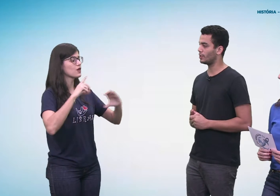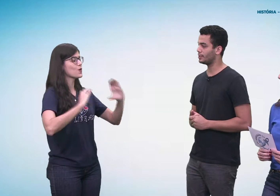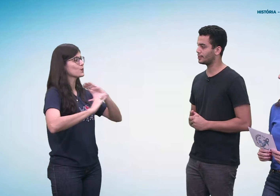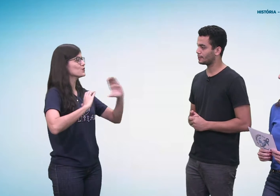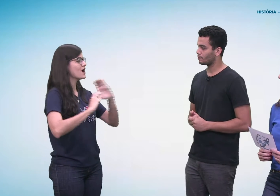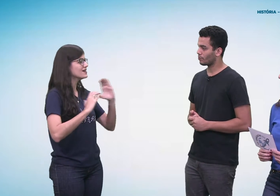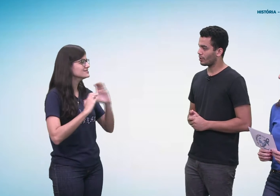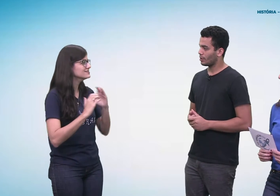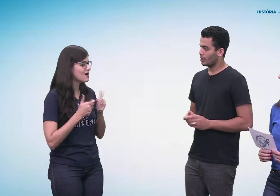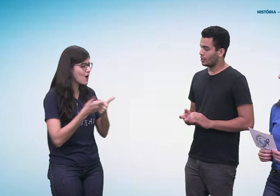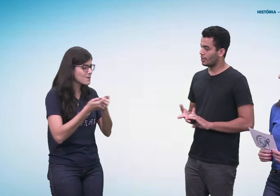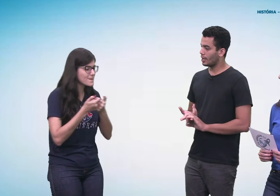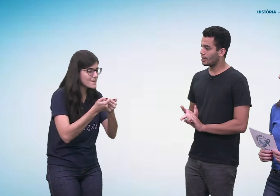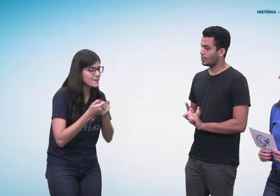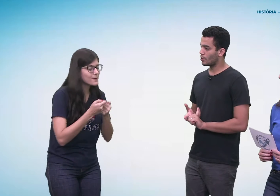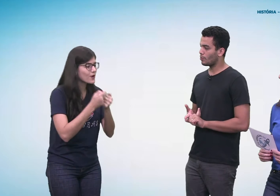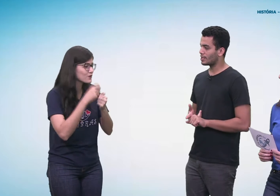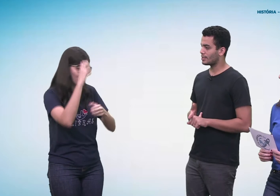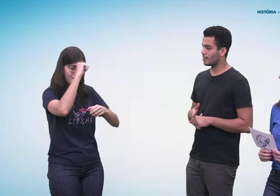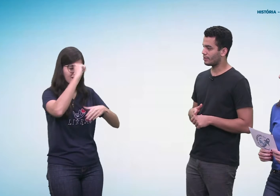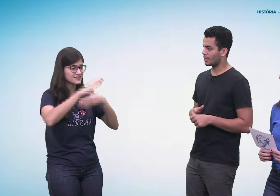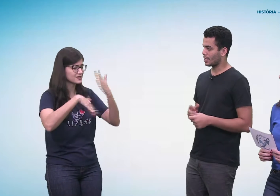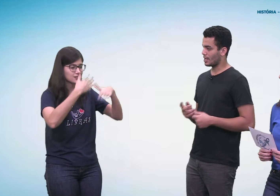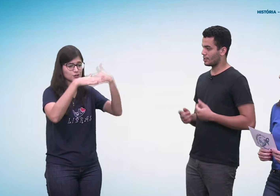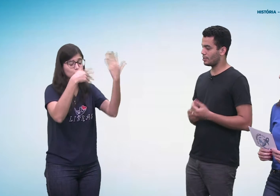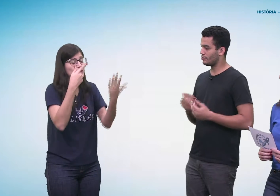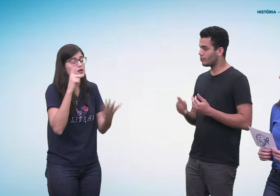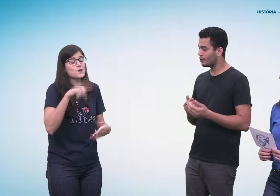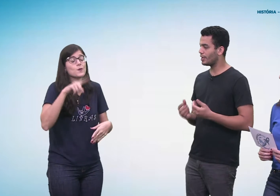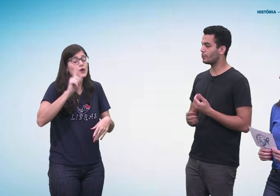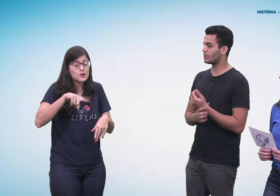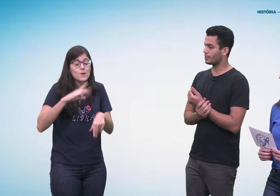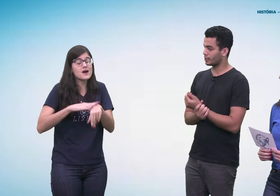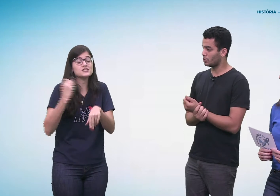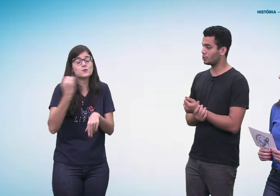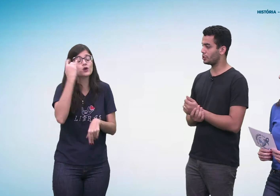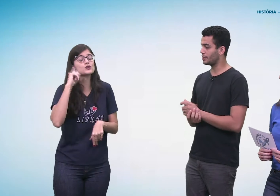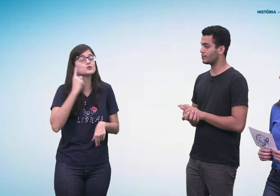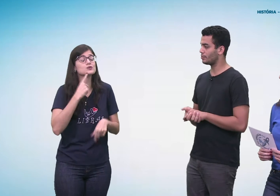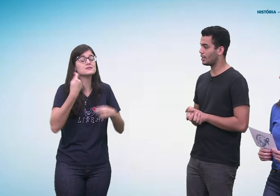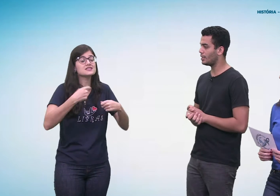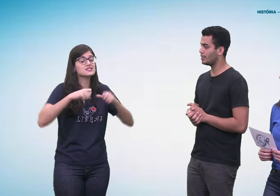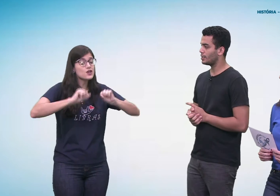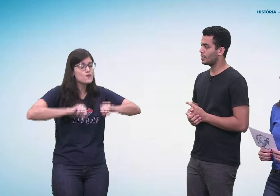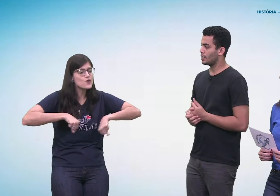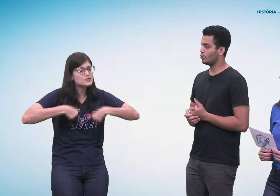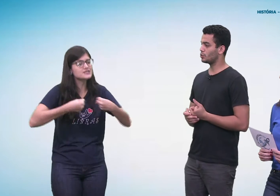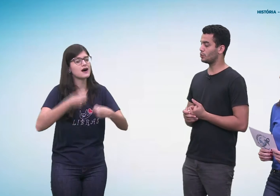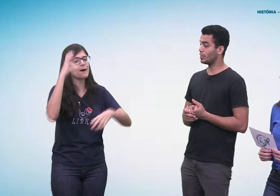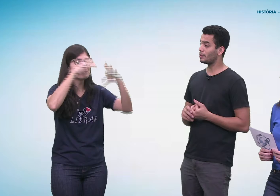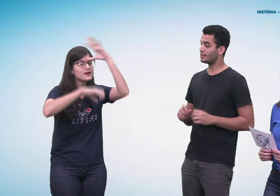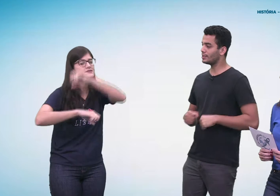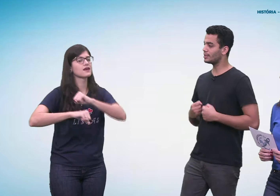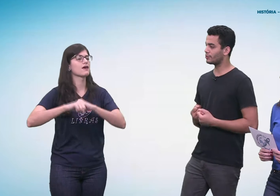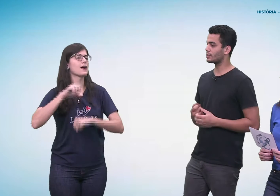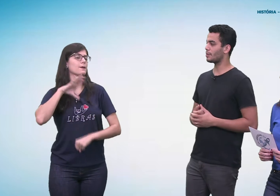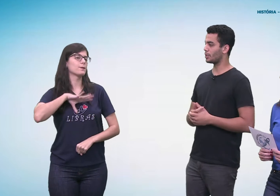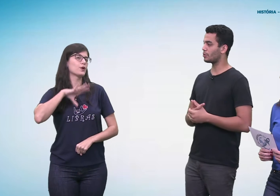informações. E aí eu começava a desenvolver, usando tecnologia também. E o surdo, ele precisa se esforçar para ele